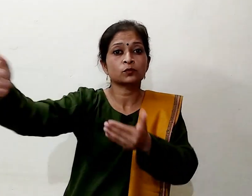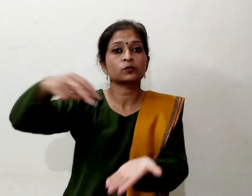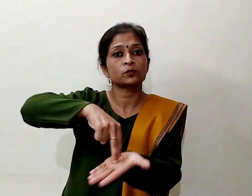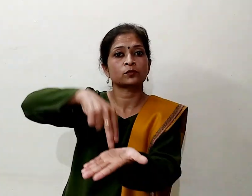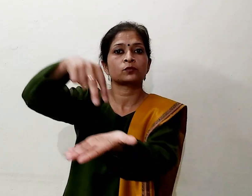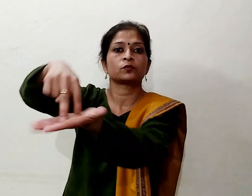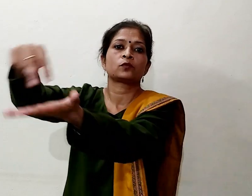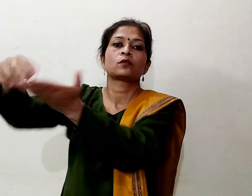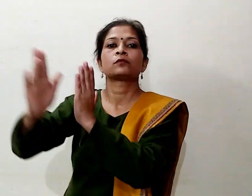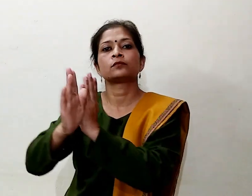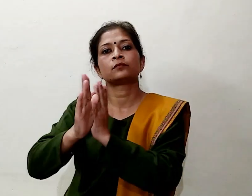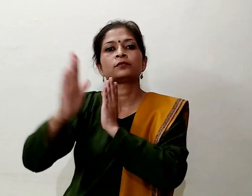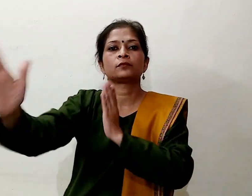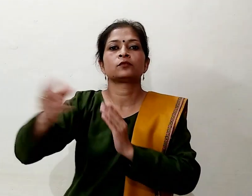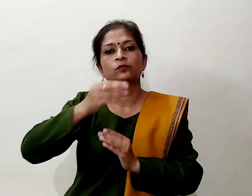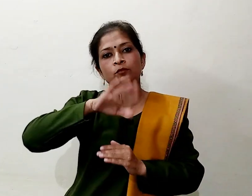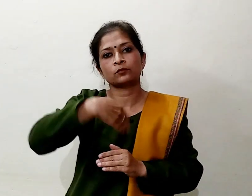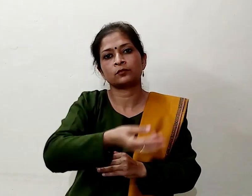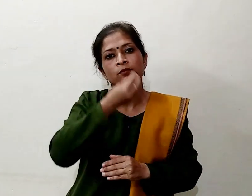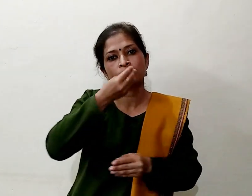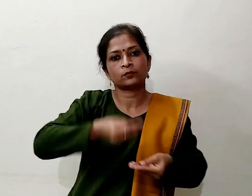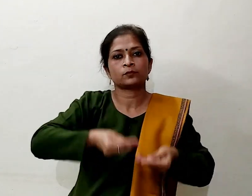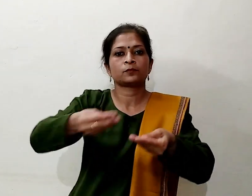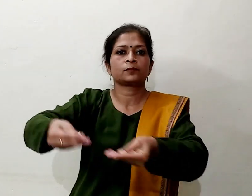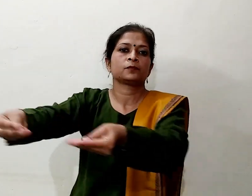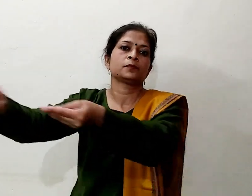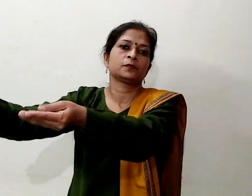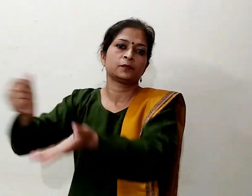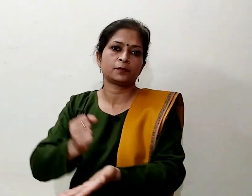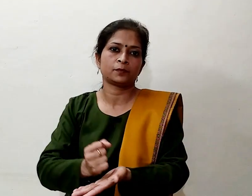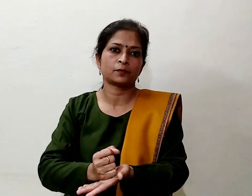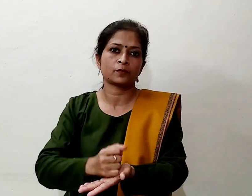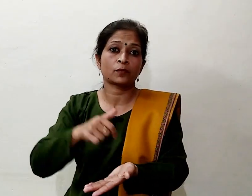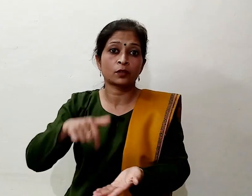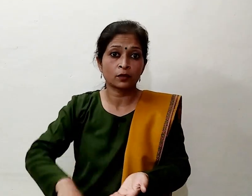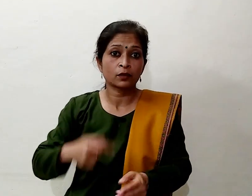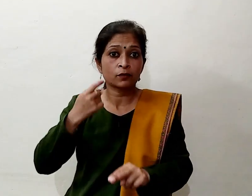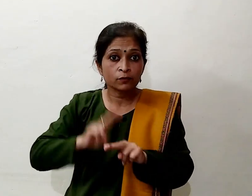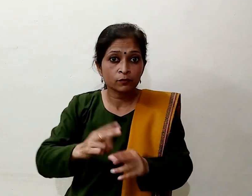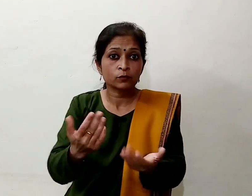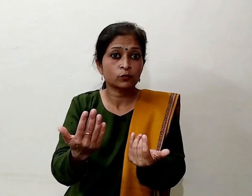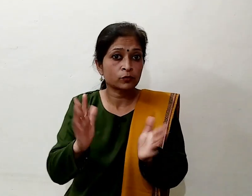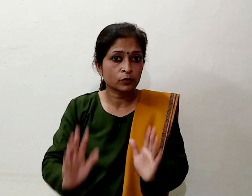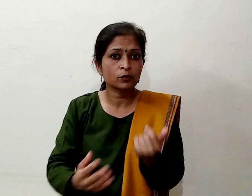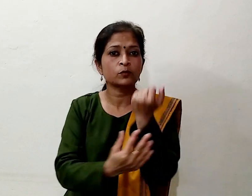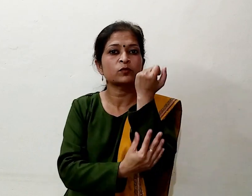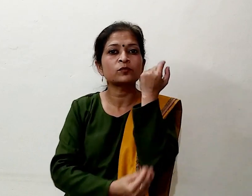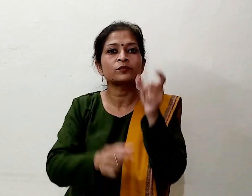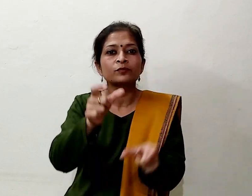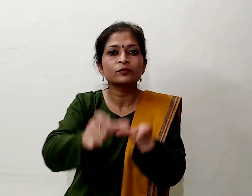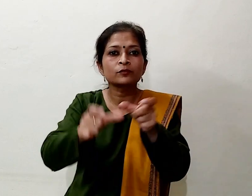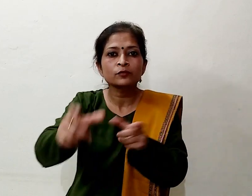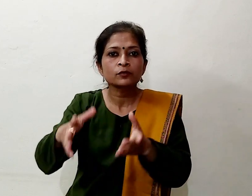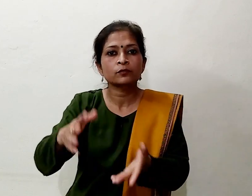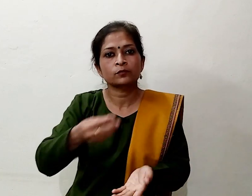हुए लाइन लगवाते हुए खाना वितरित करें जहां तक संभव हो बे सहारा व्यक्तियों को खाना उपलब्व